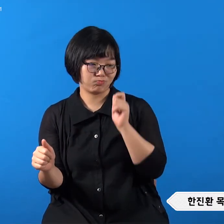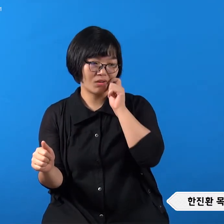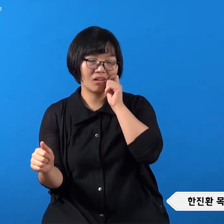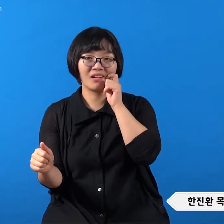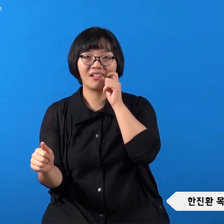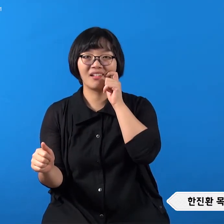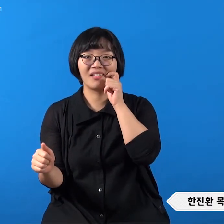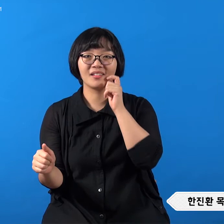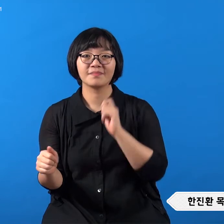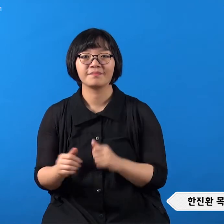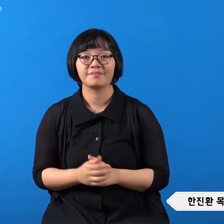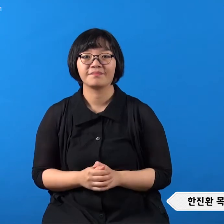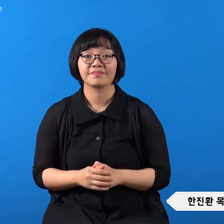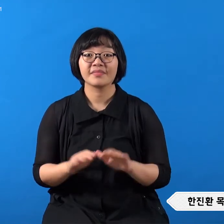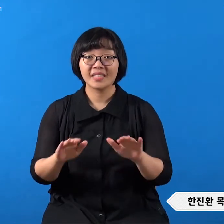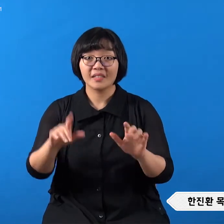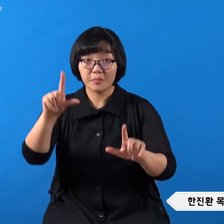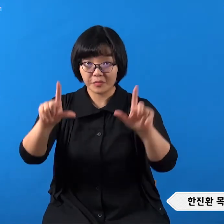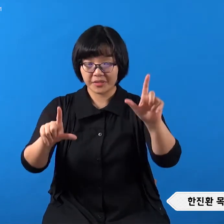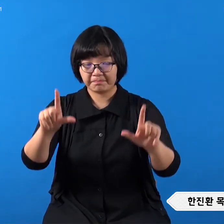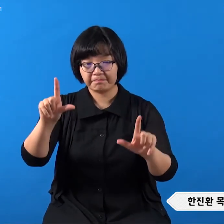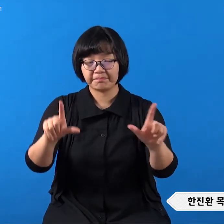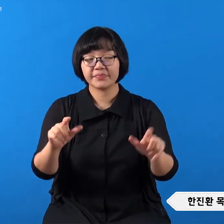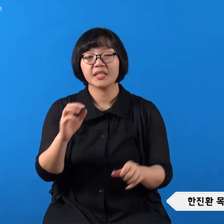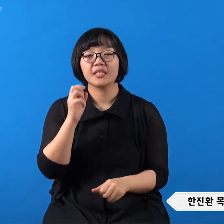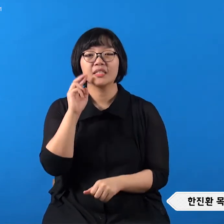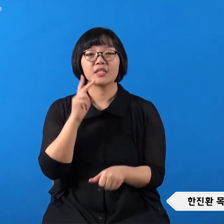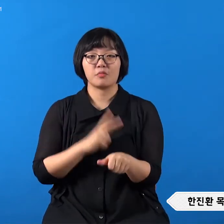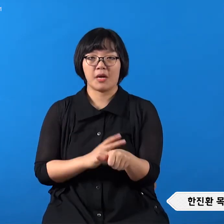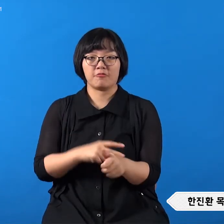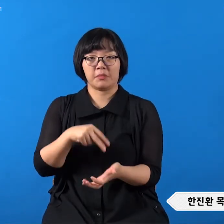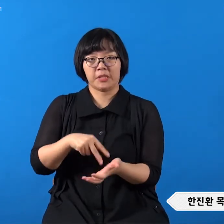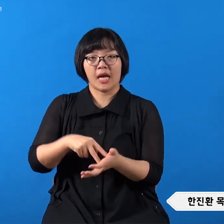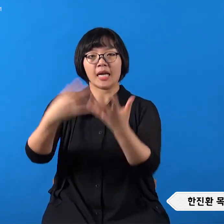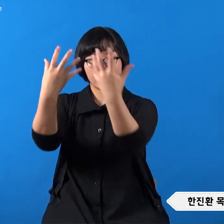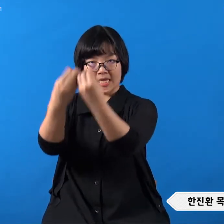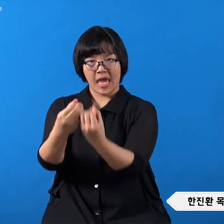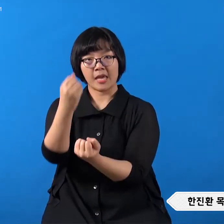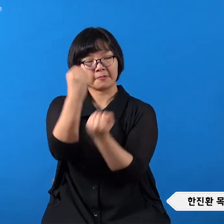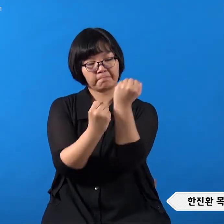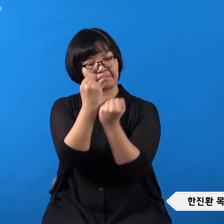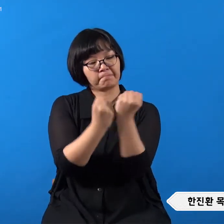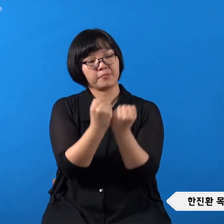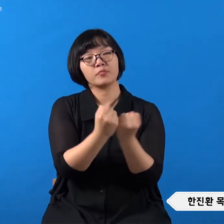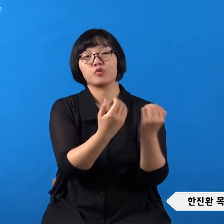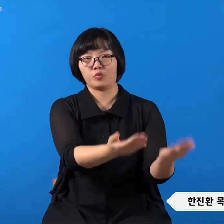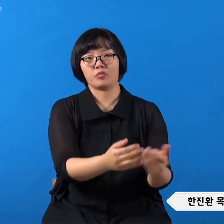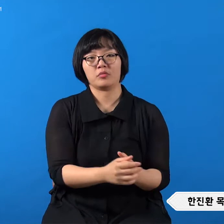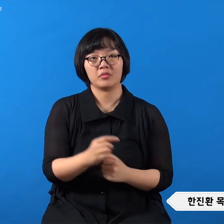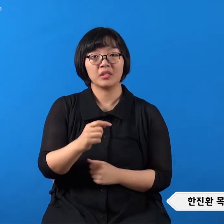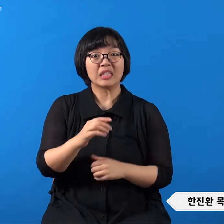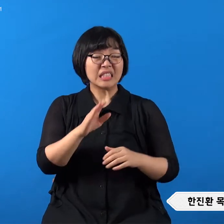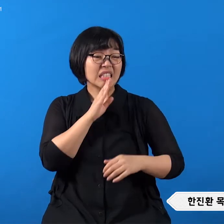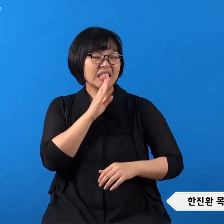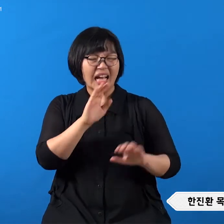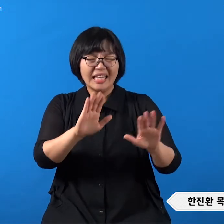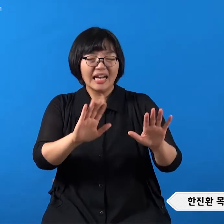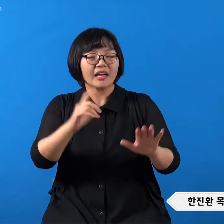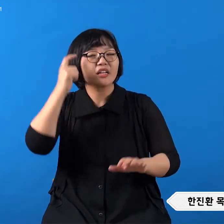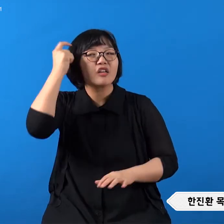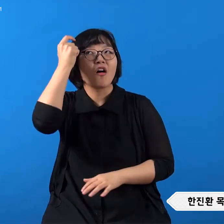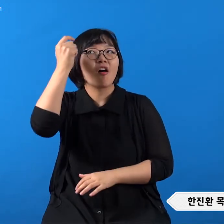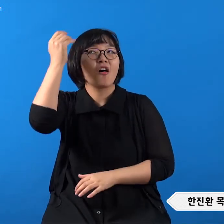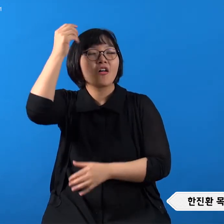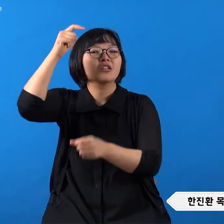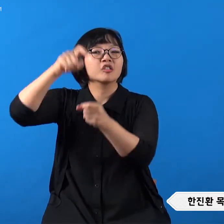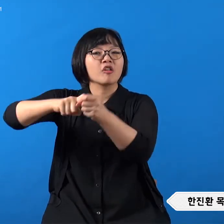일어났습니다. 그것을 이제 사도 바울이 예를 들면서 영적으로는 자주 그런 일이 일어난다는